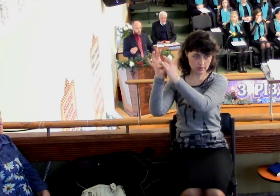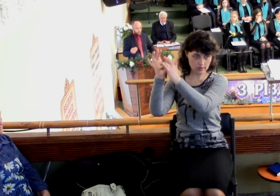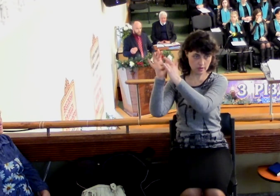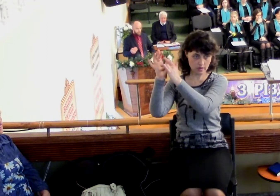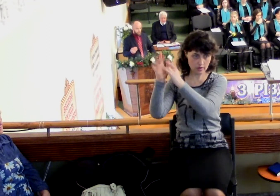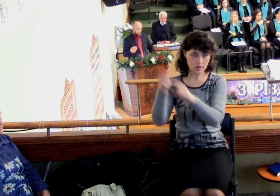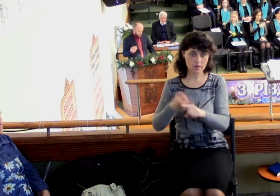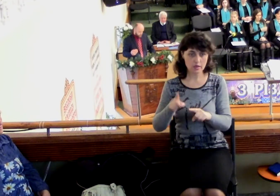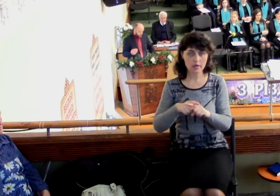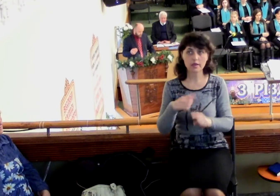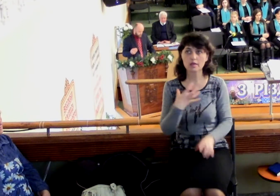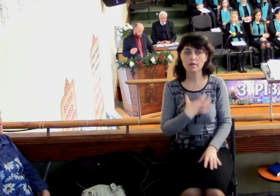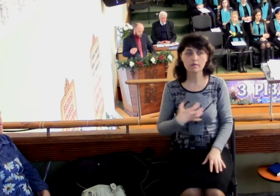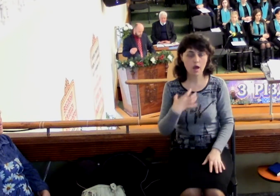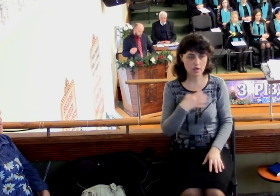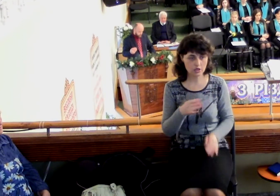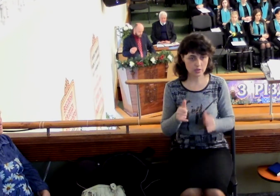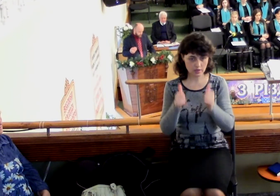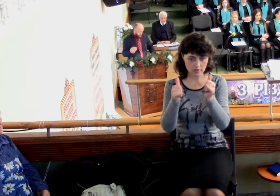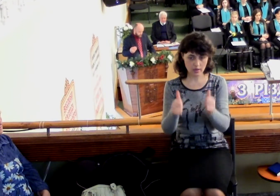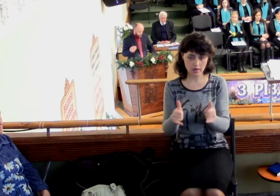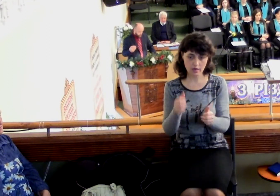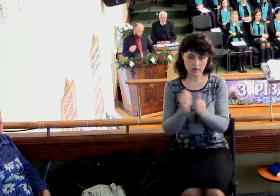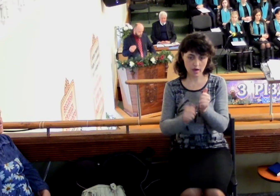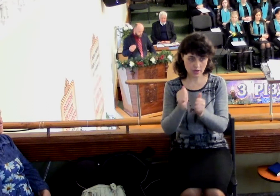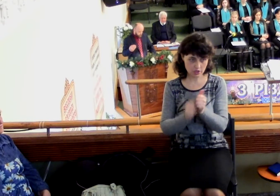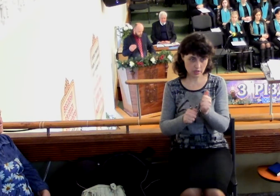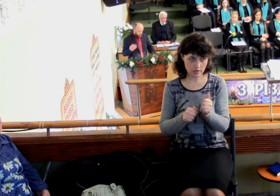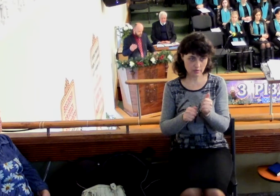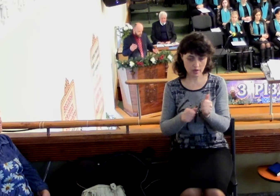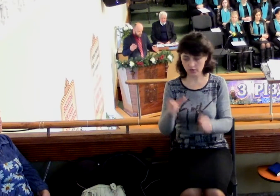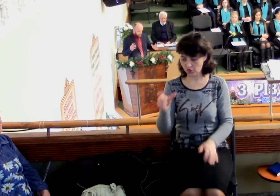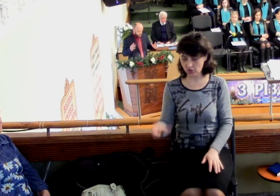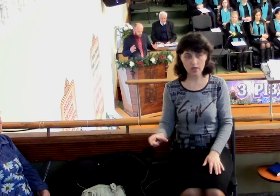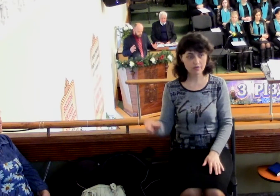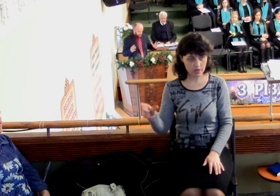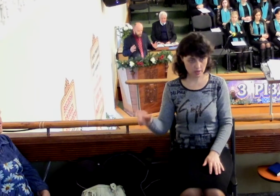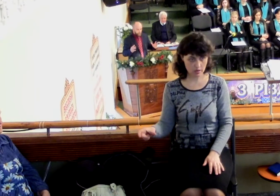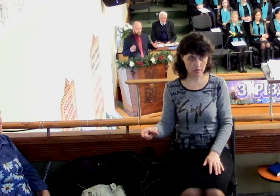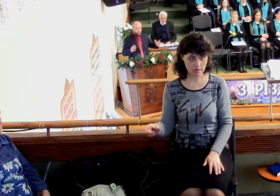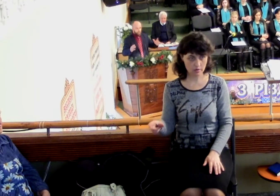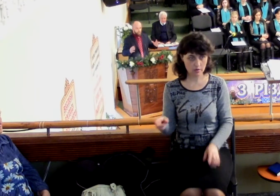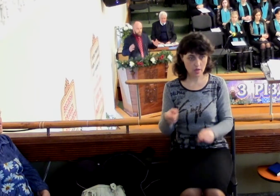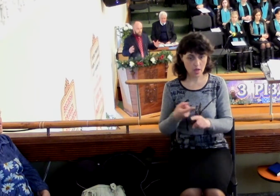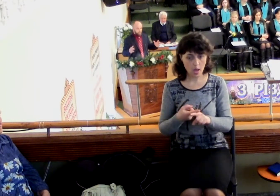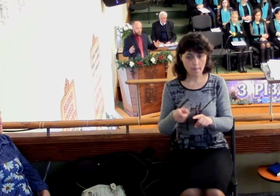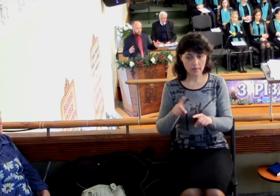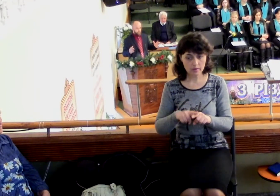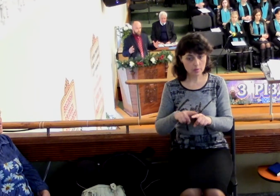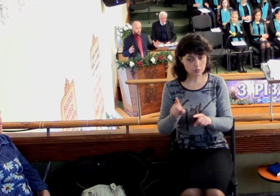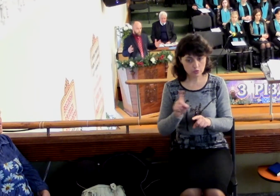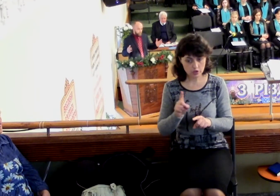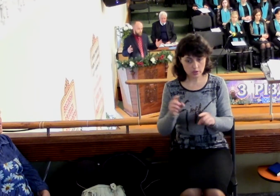каждого души. Важно для каждого сердца. Потому что свет во тьме